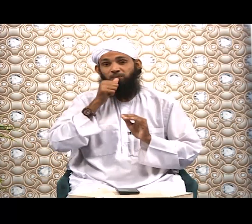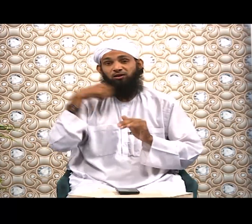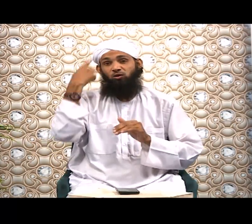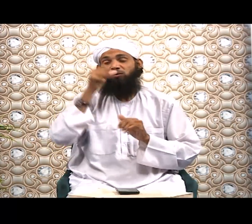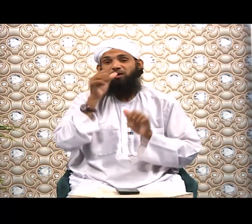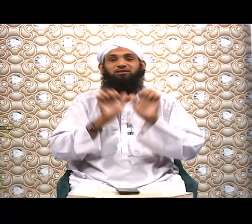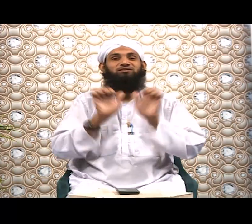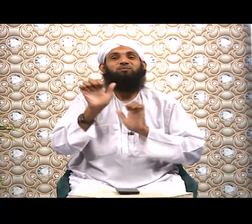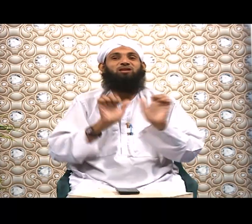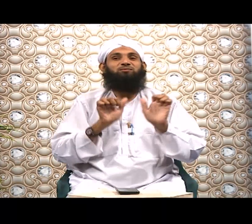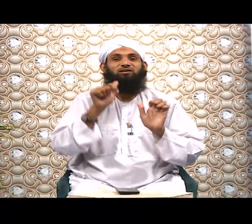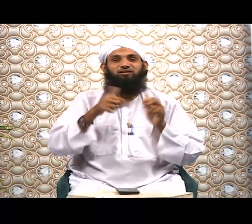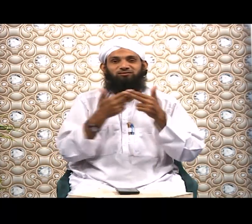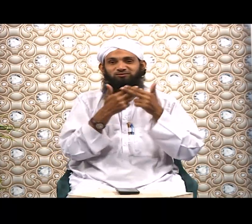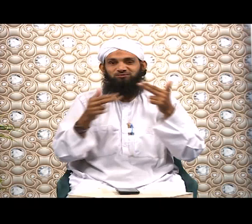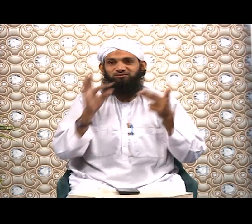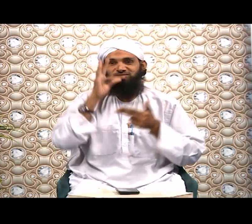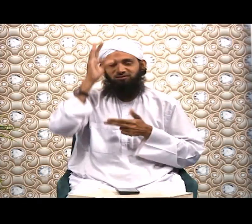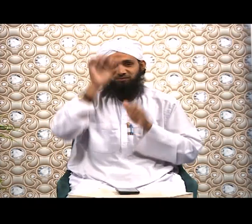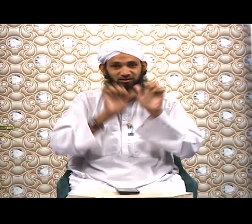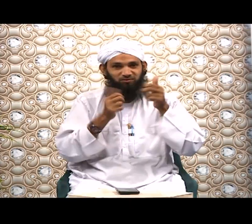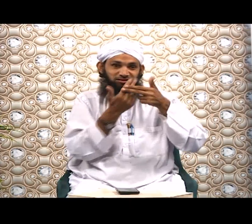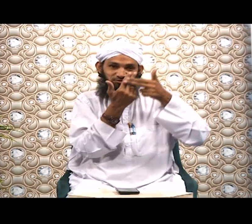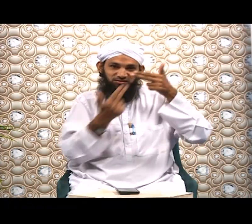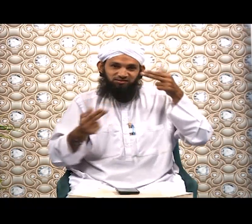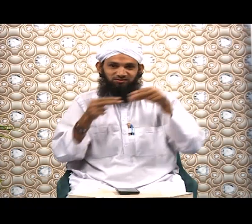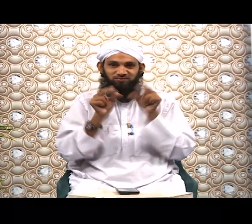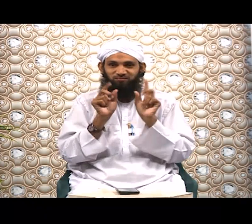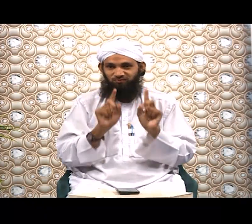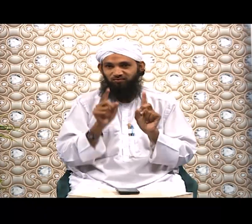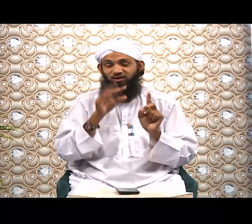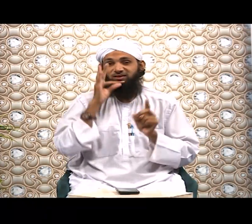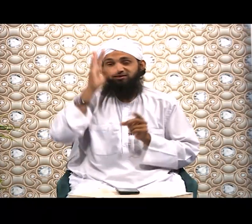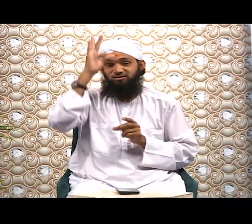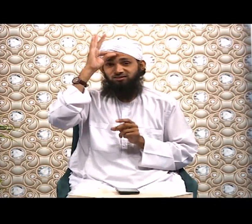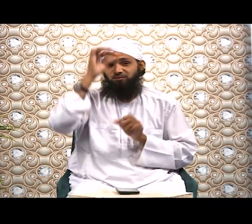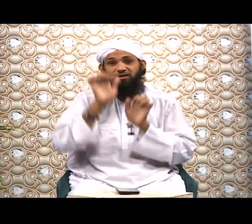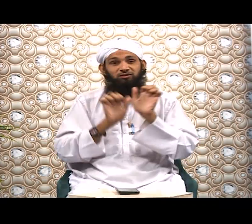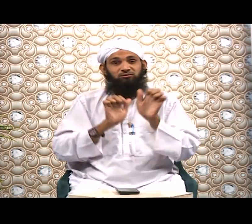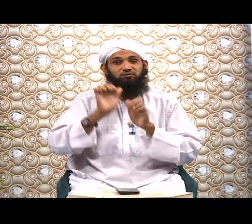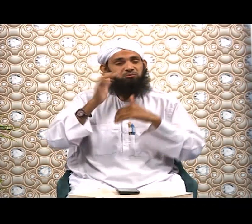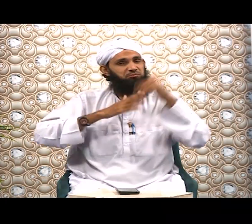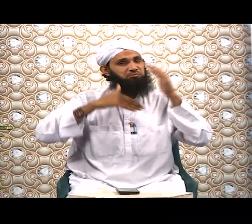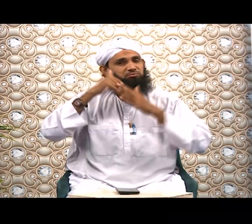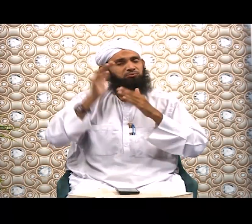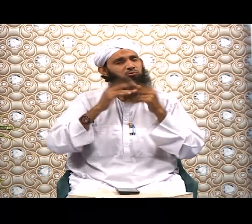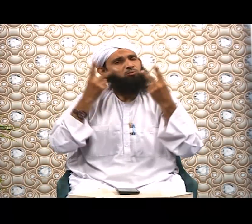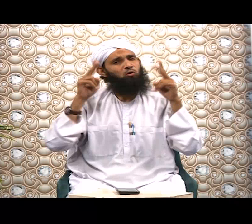سیدنا اسماعیل علیہ السلام کی سیرت مبارکہ کے حوالے سے بیان سنا کہ آپ علیہ السلام کا مقام و مرتبہ اللہ پاک کے نزدیک